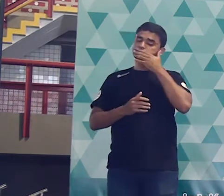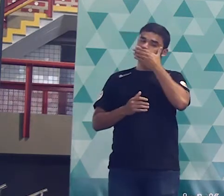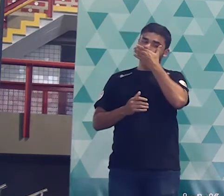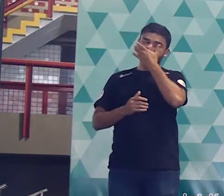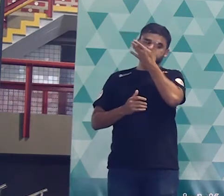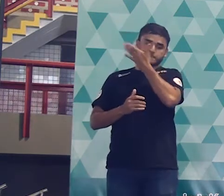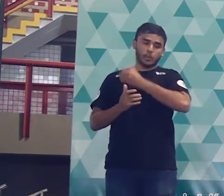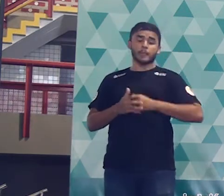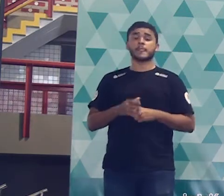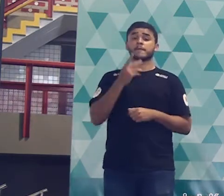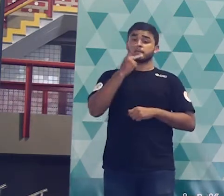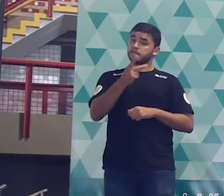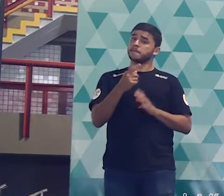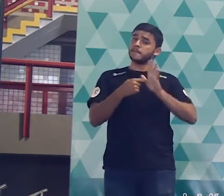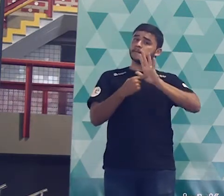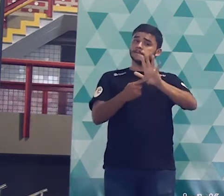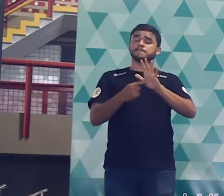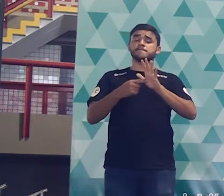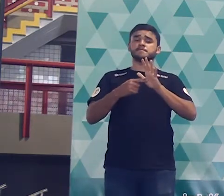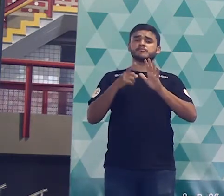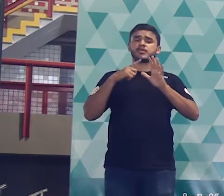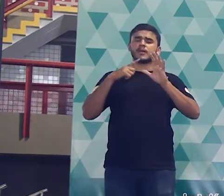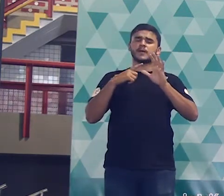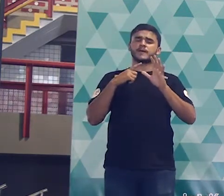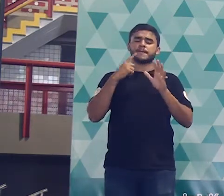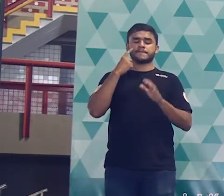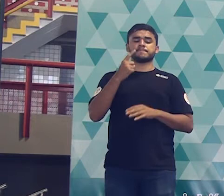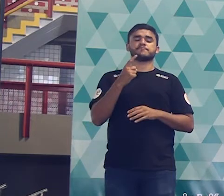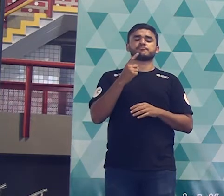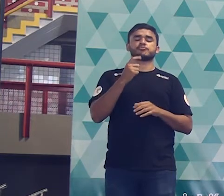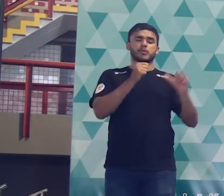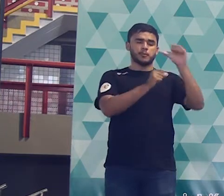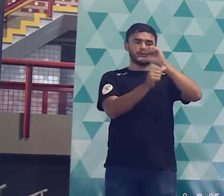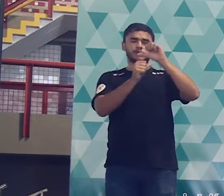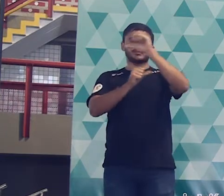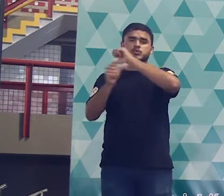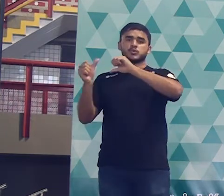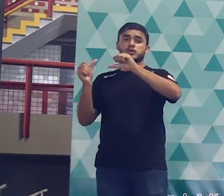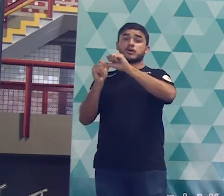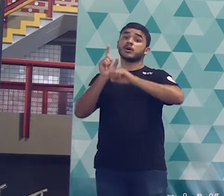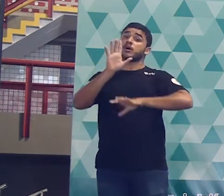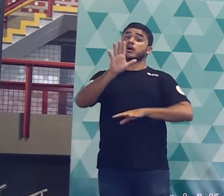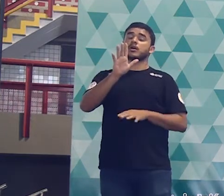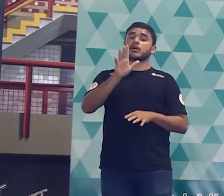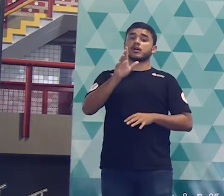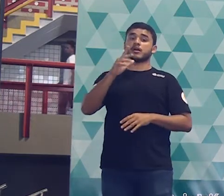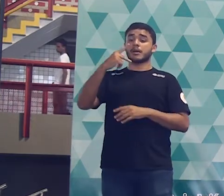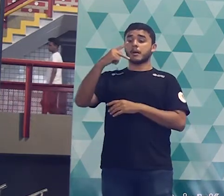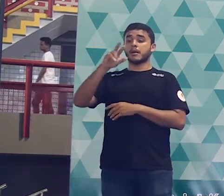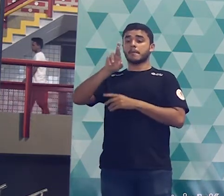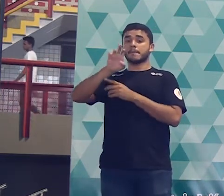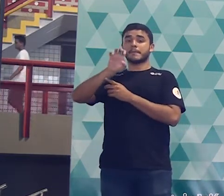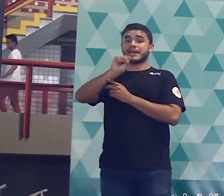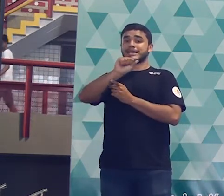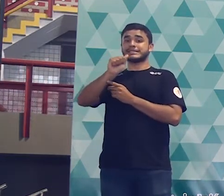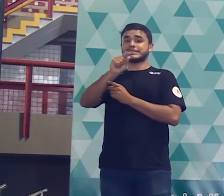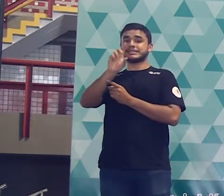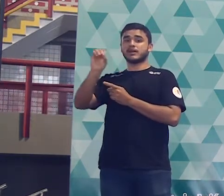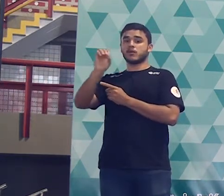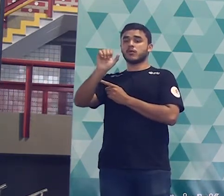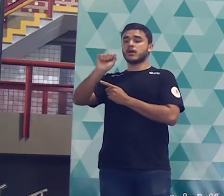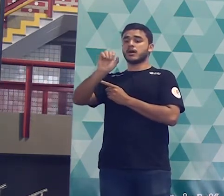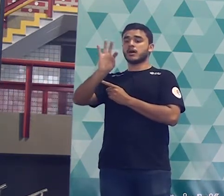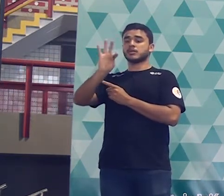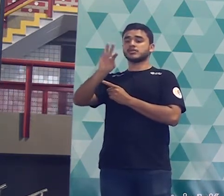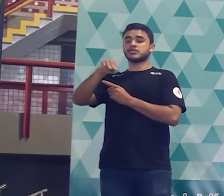muito importante que a gente sempre tem que levar em consideração. Que critério é esse? É a pressão atmosférica. Porque sobre o